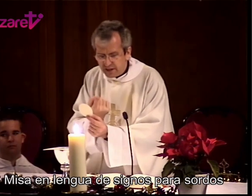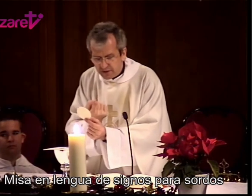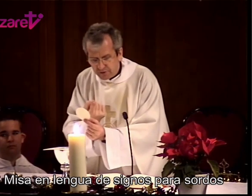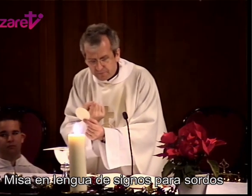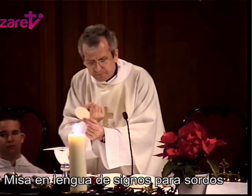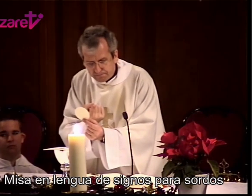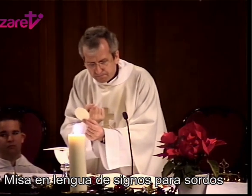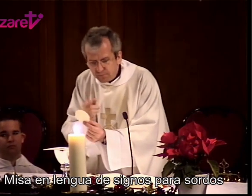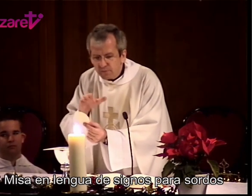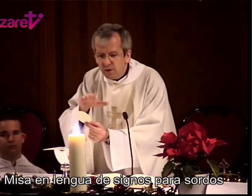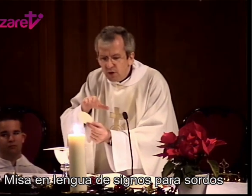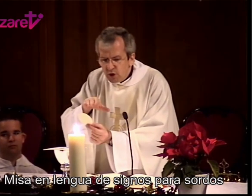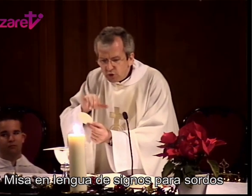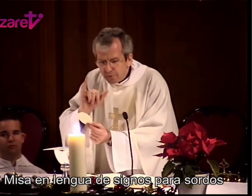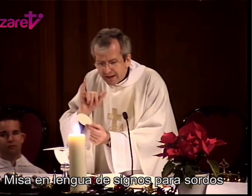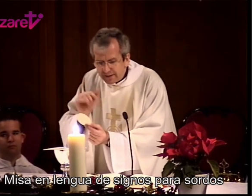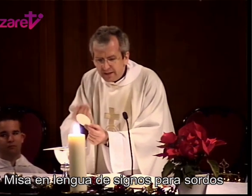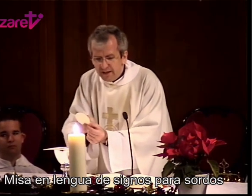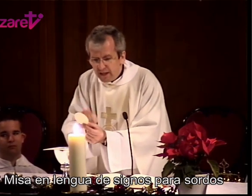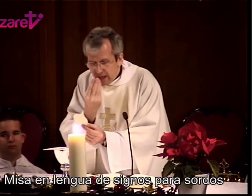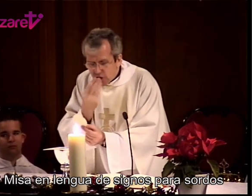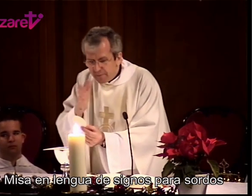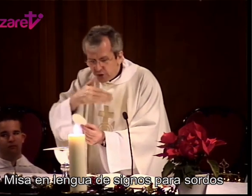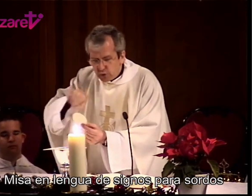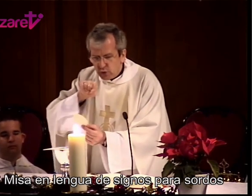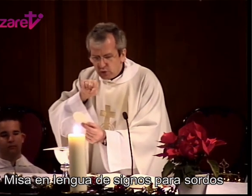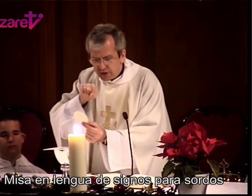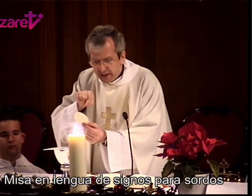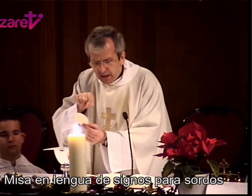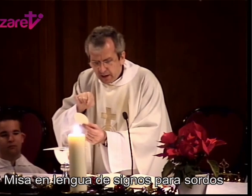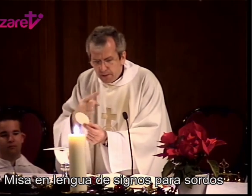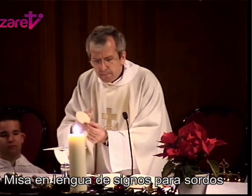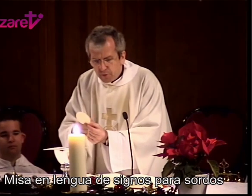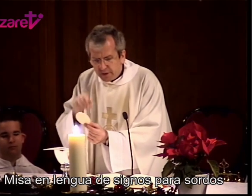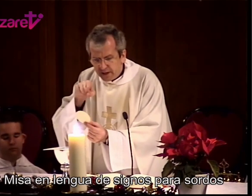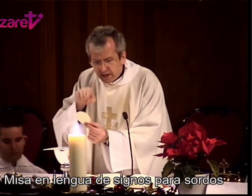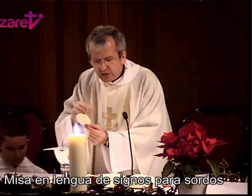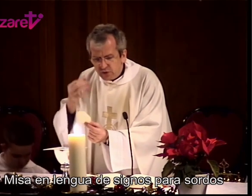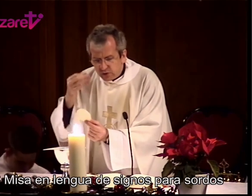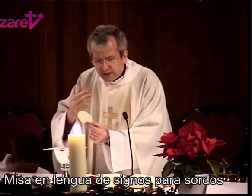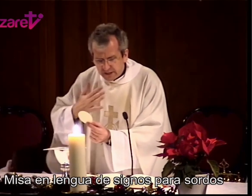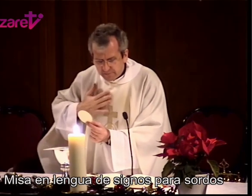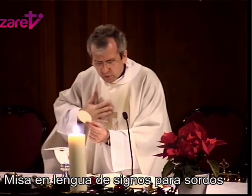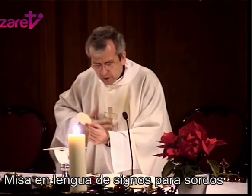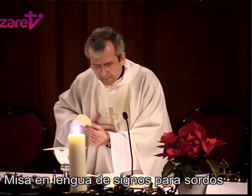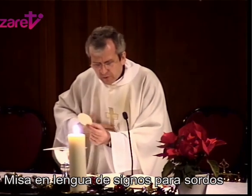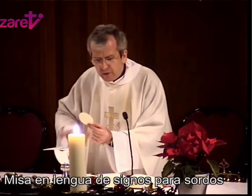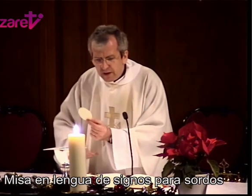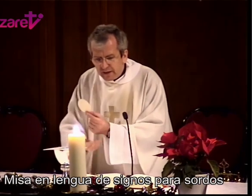diciendo: tomad y comed todos de él, porque esto es mi cuerpo que